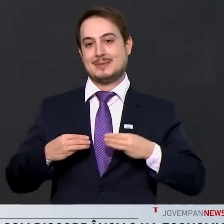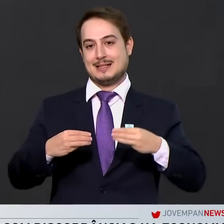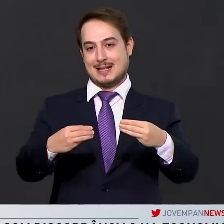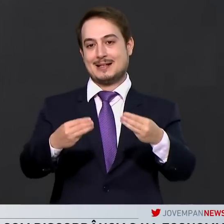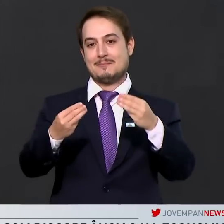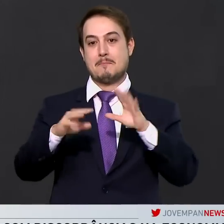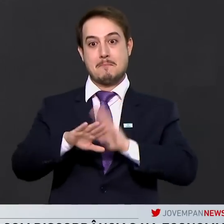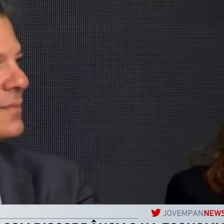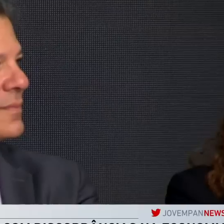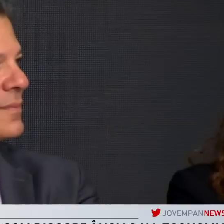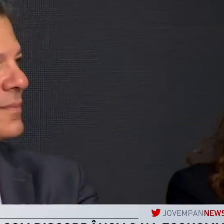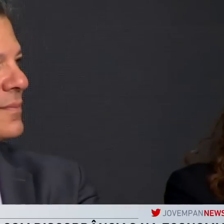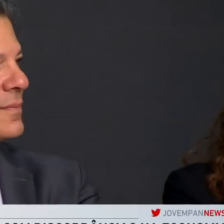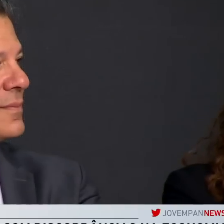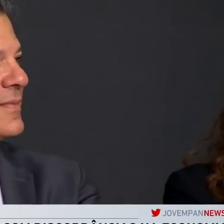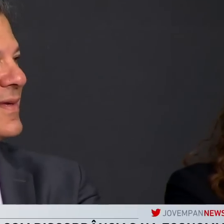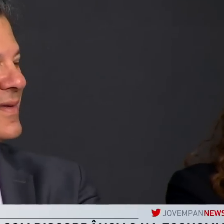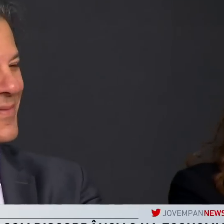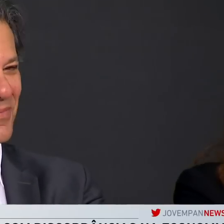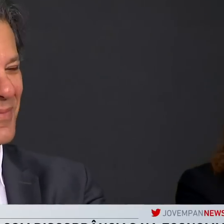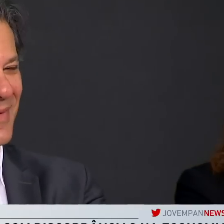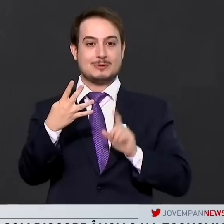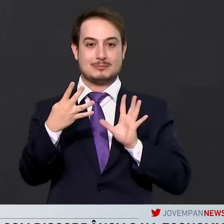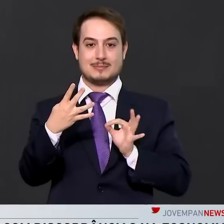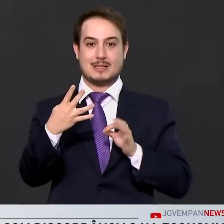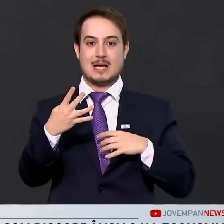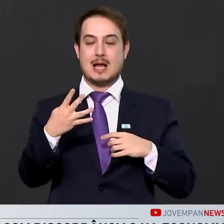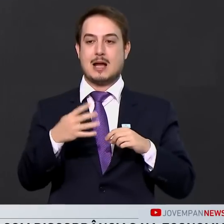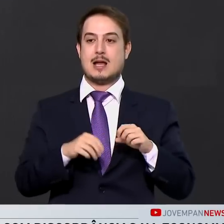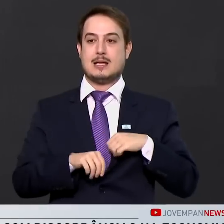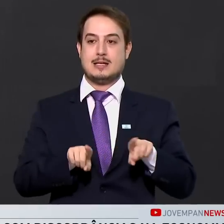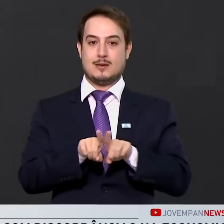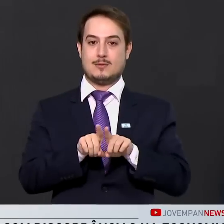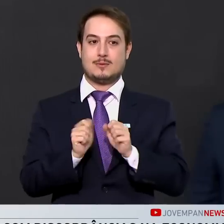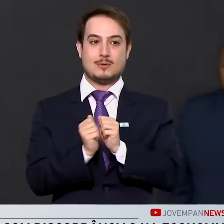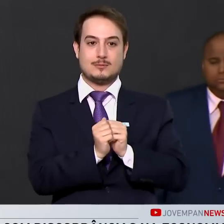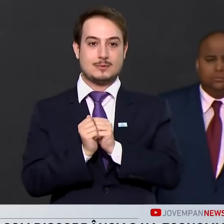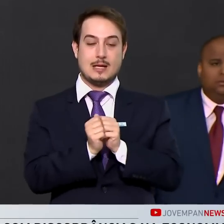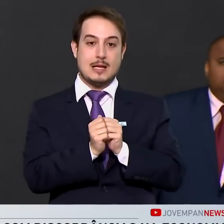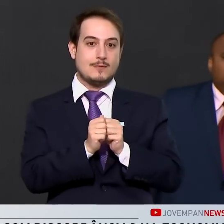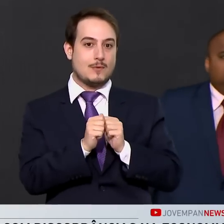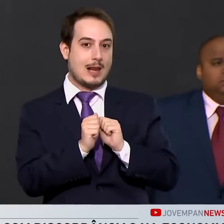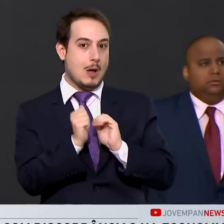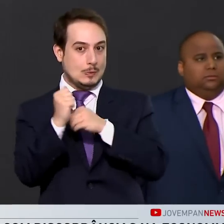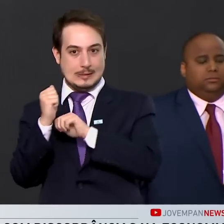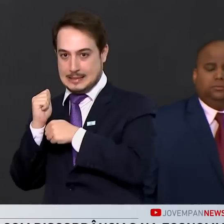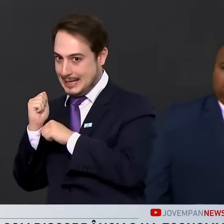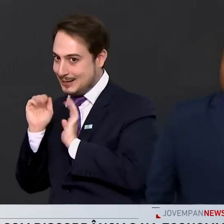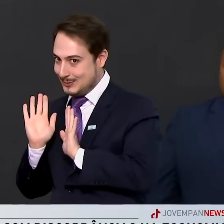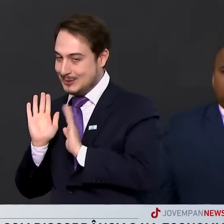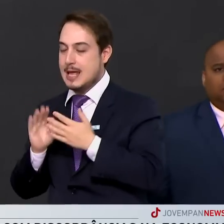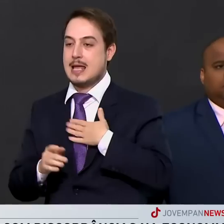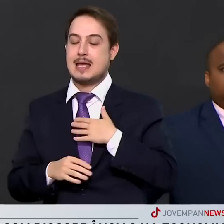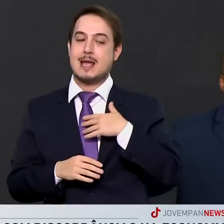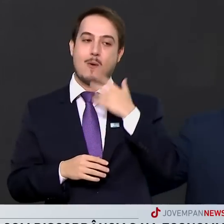Haddad, aquele que tem a chave do cofre na mão. Simone Tebet defendeu uma reforma tributária e disse que o Brasil já